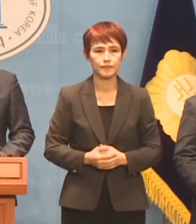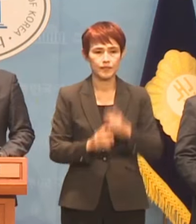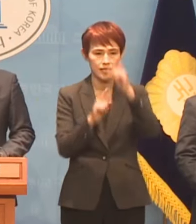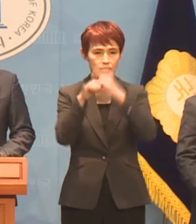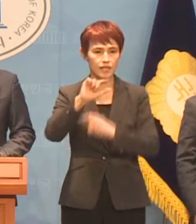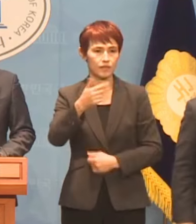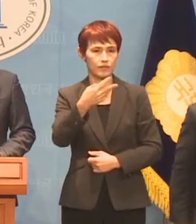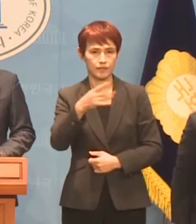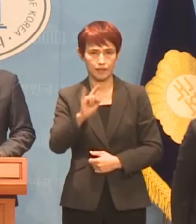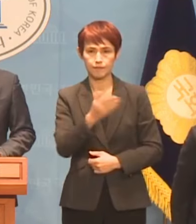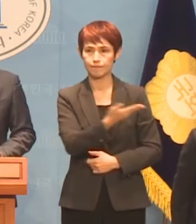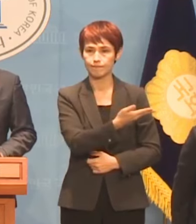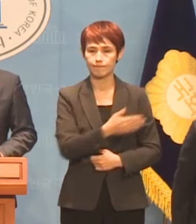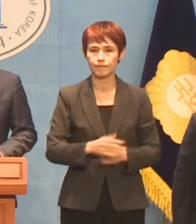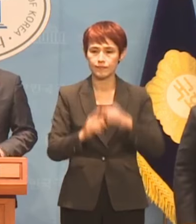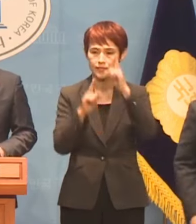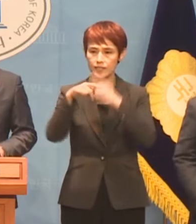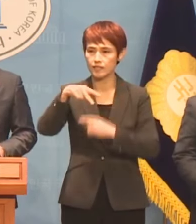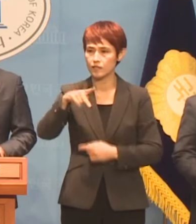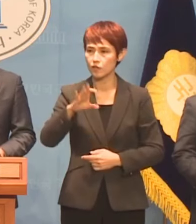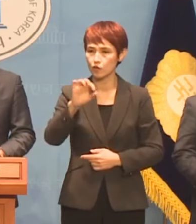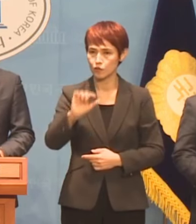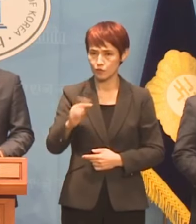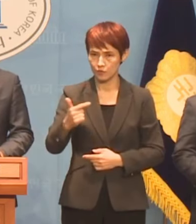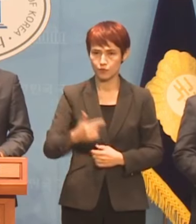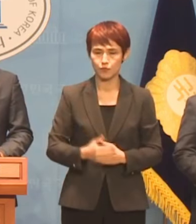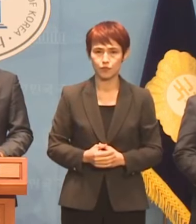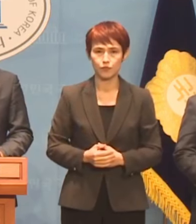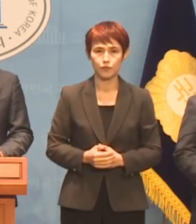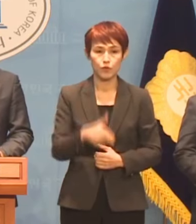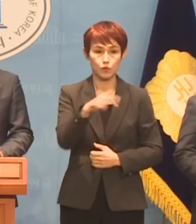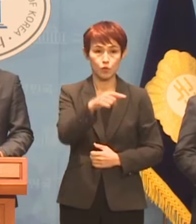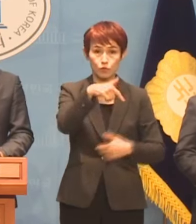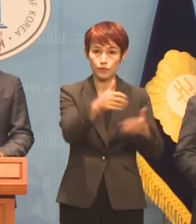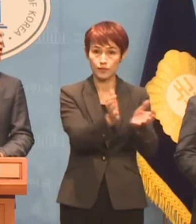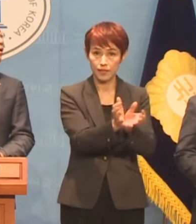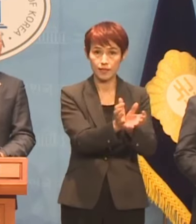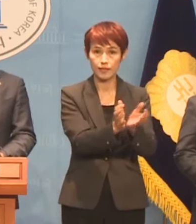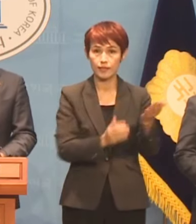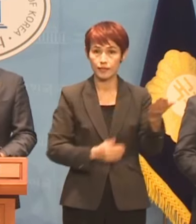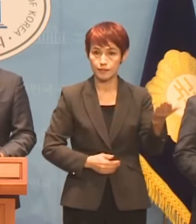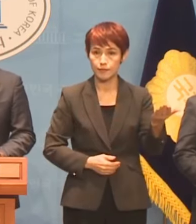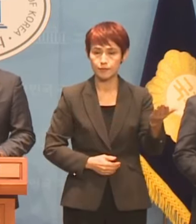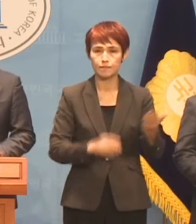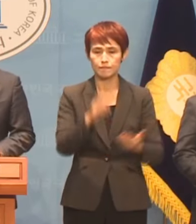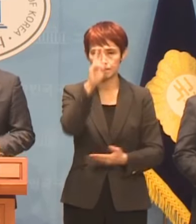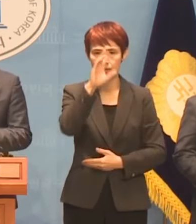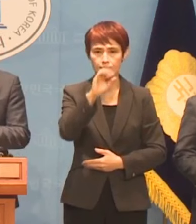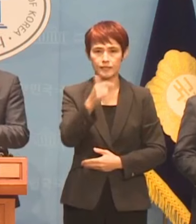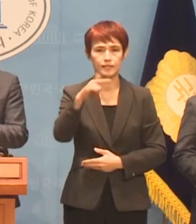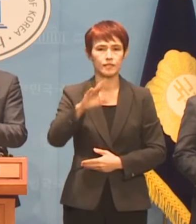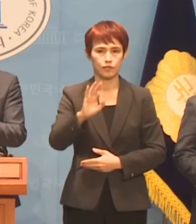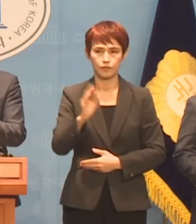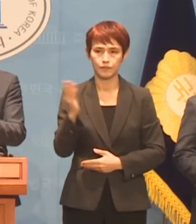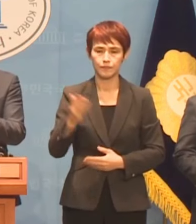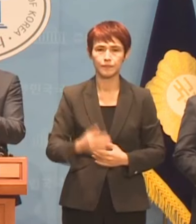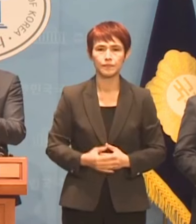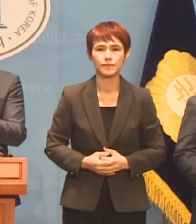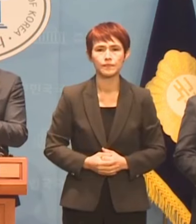이건태 의원님, 이성윤 의원님, 그리고 조국혁신당 박은정 의원님